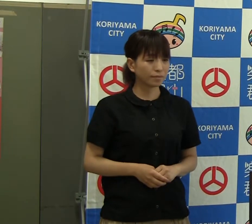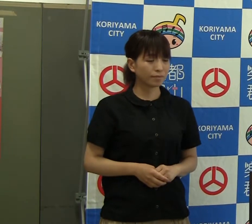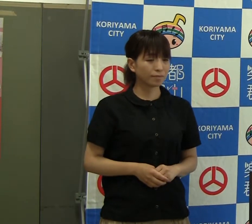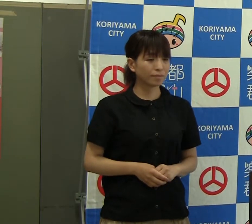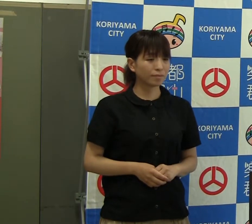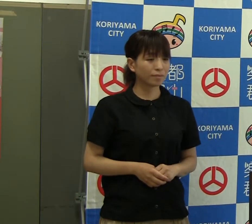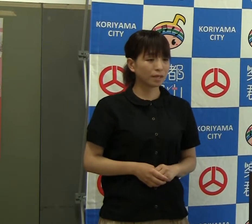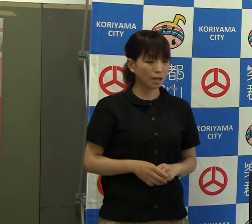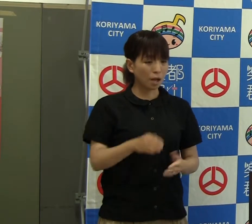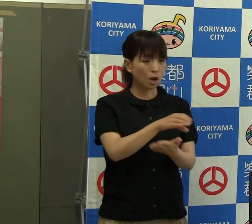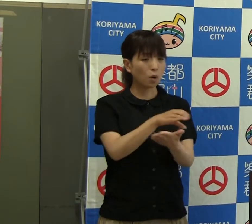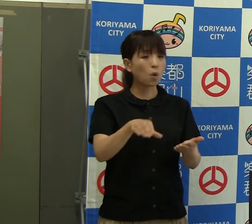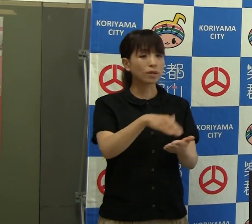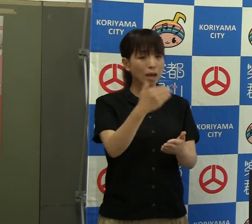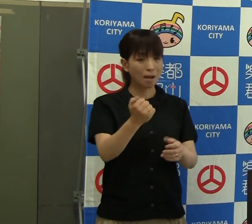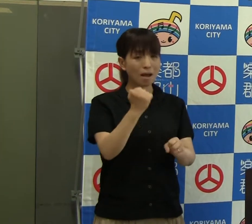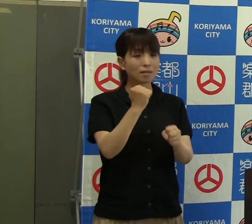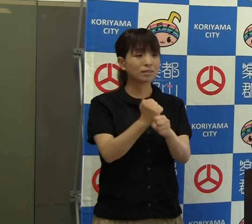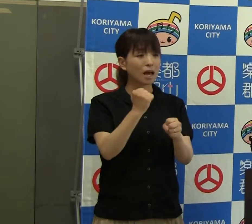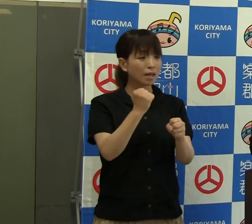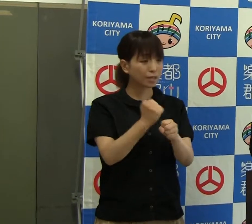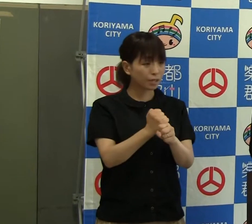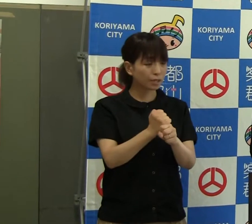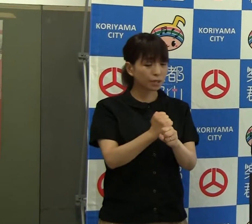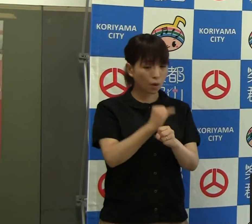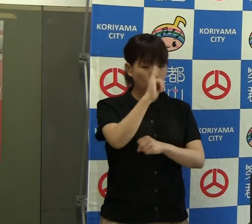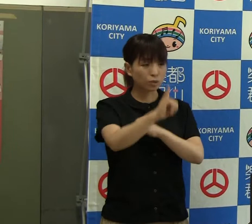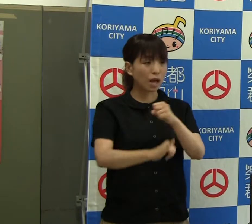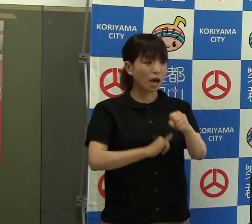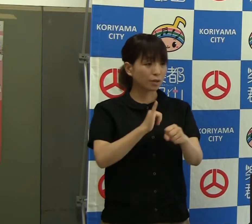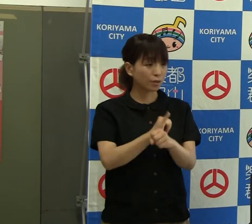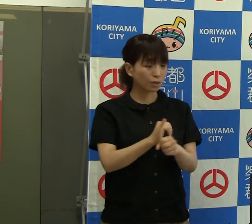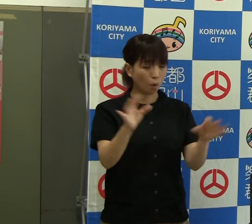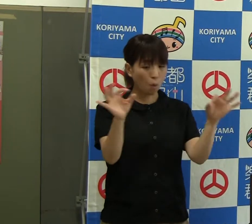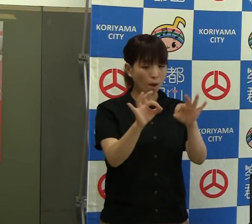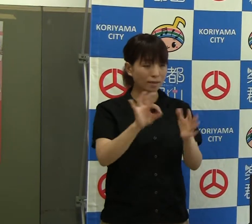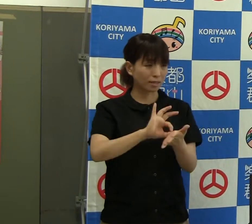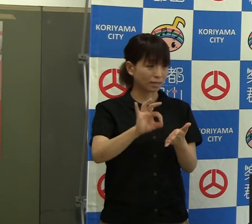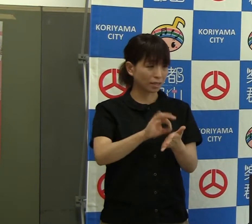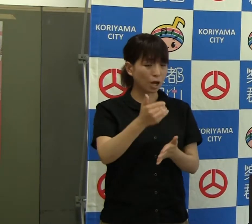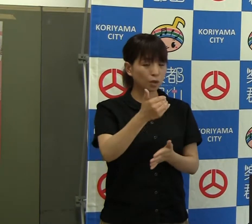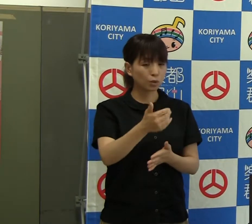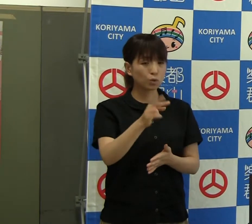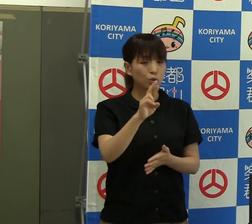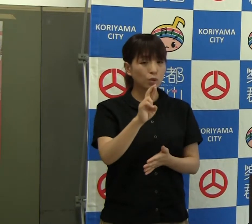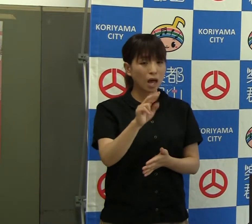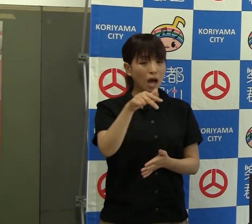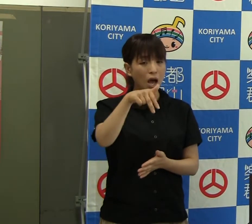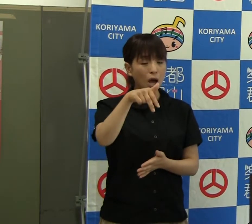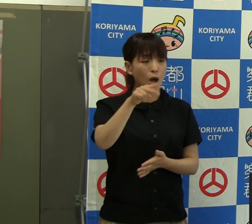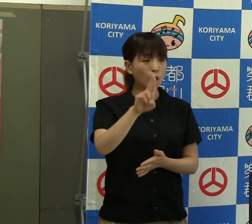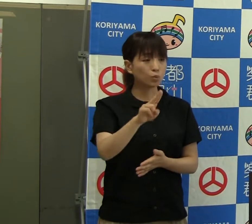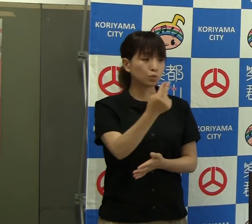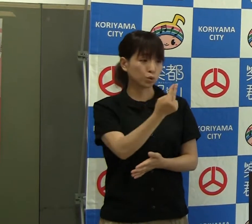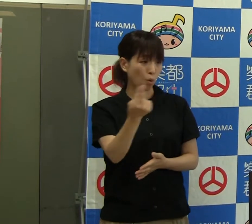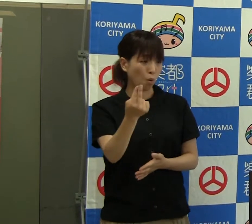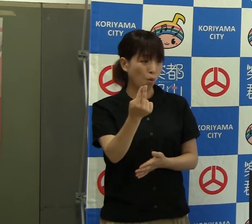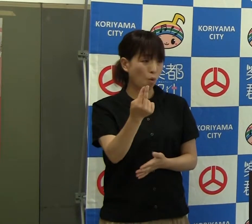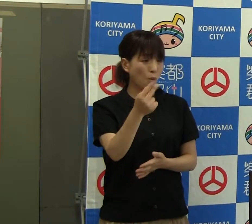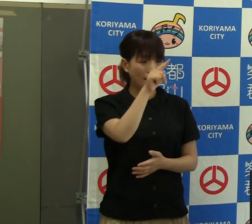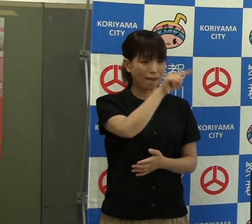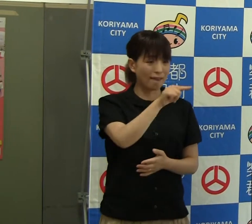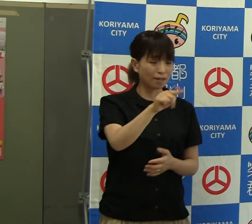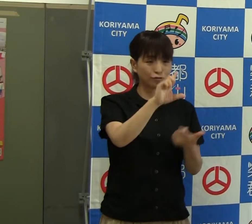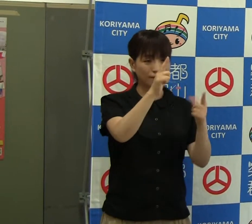ず郡山産業クラウドファンディングの実施でございます。このクラウドは L の方じゃなくて、R です